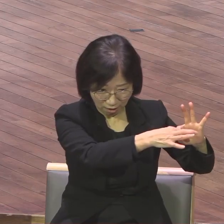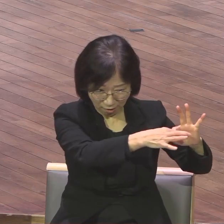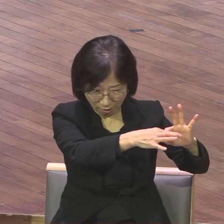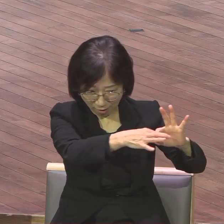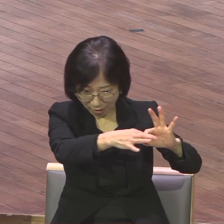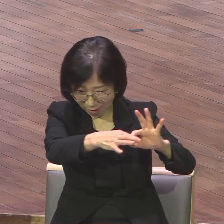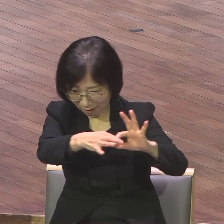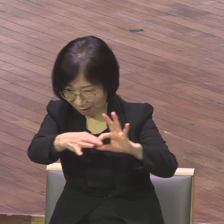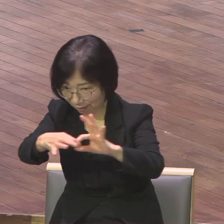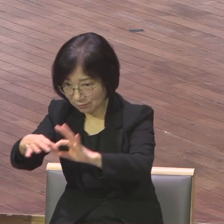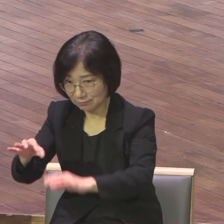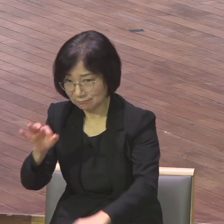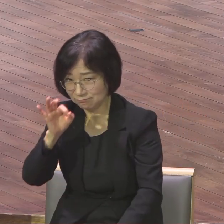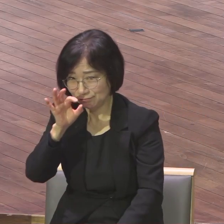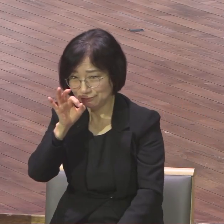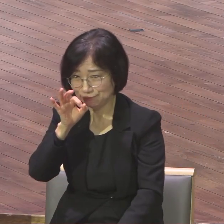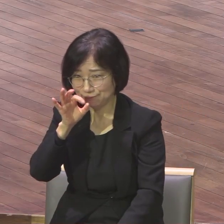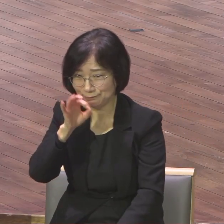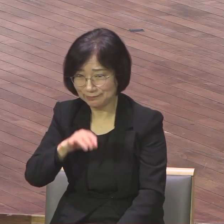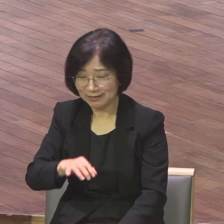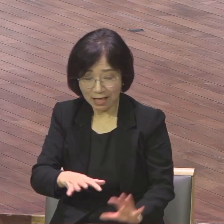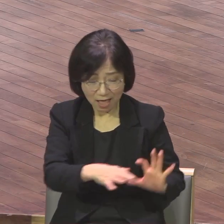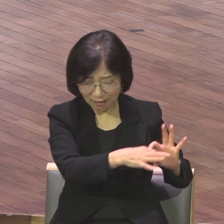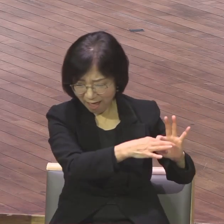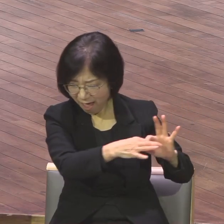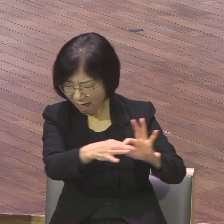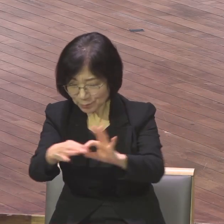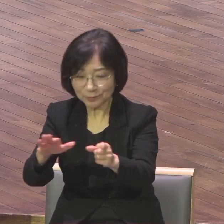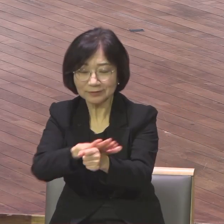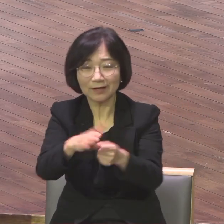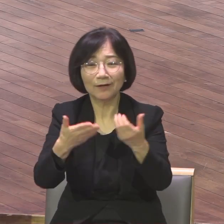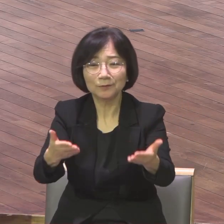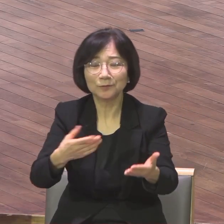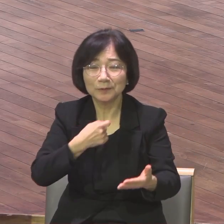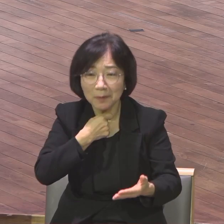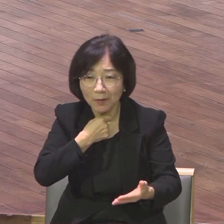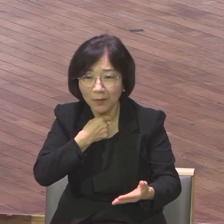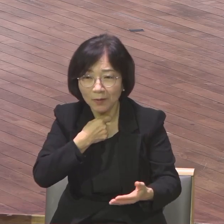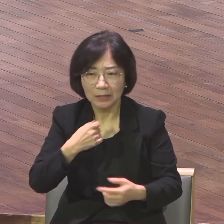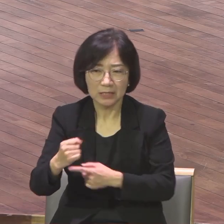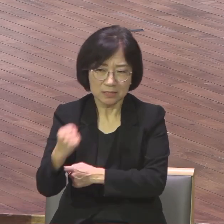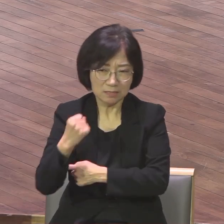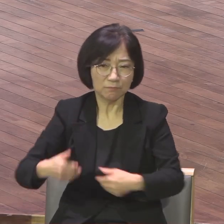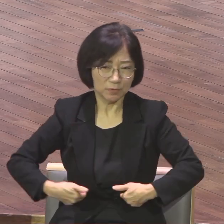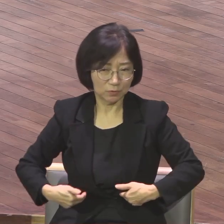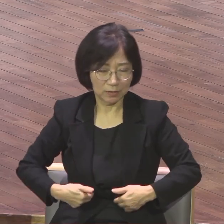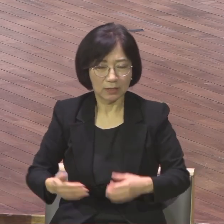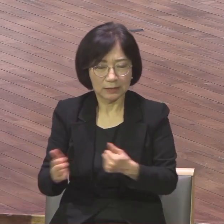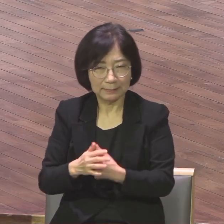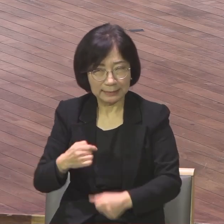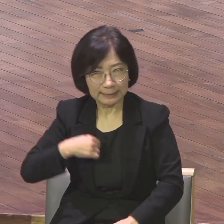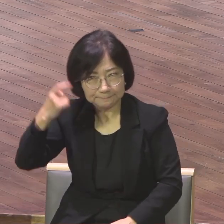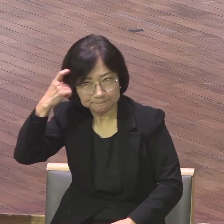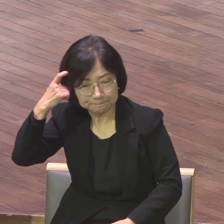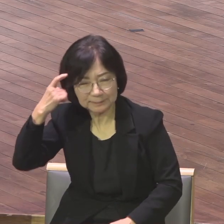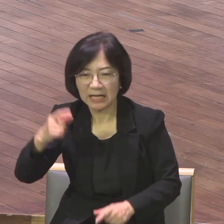그런데 그 사랑을 지속할 힘이 있어야 되는데, 그래서 제가 이렇게 새롭게 정의를 내려봤으면,